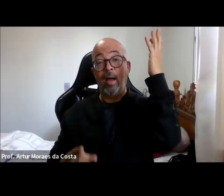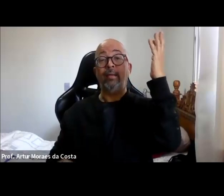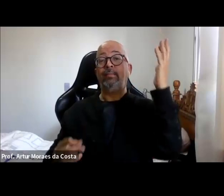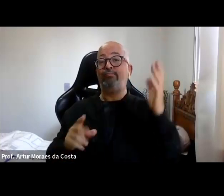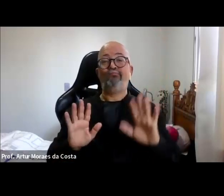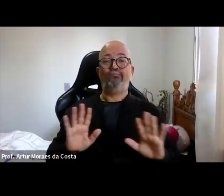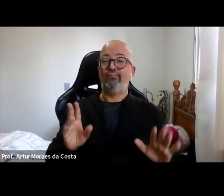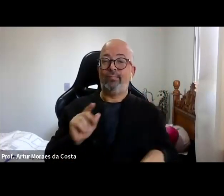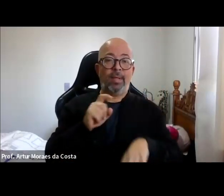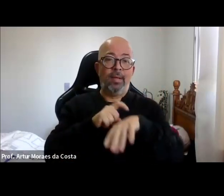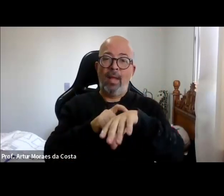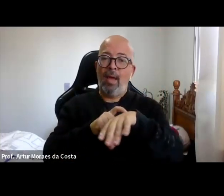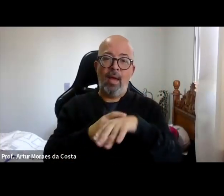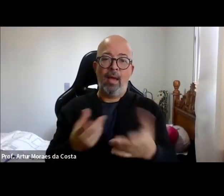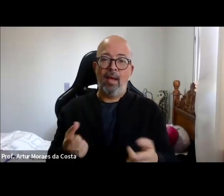es